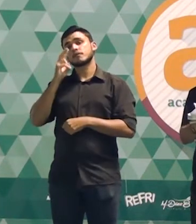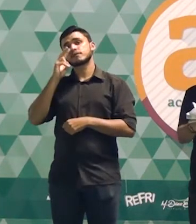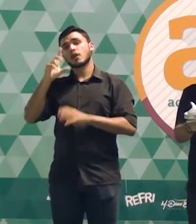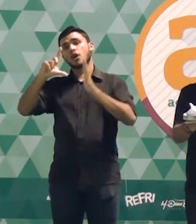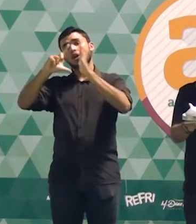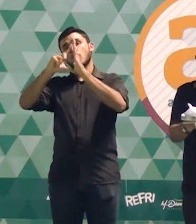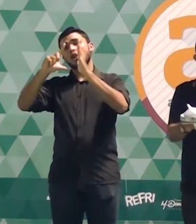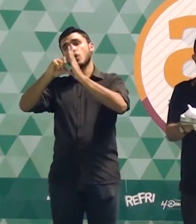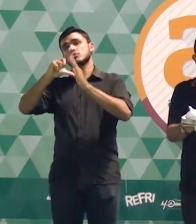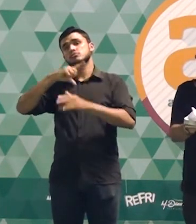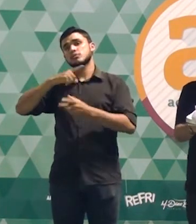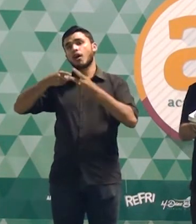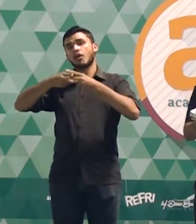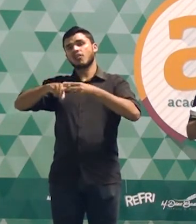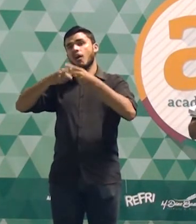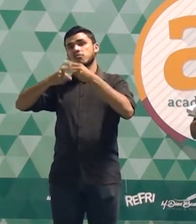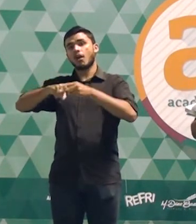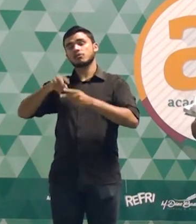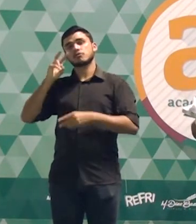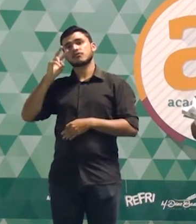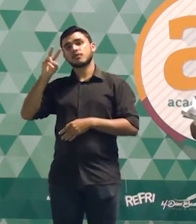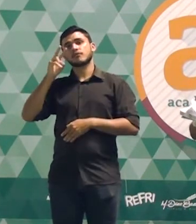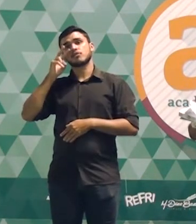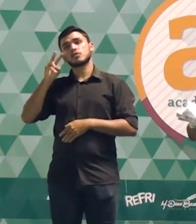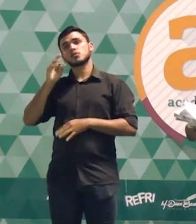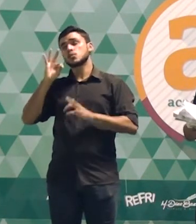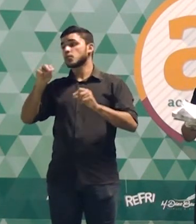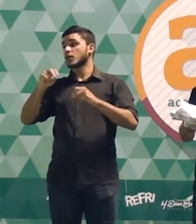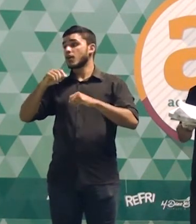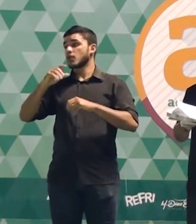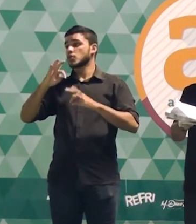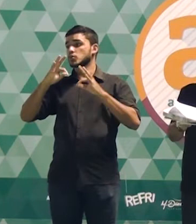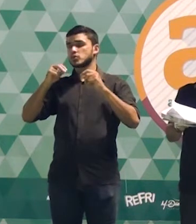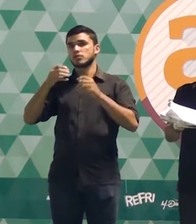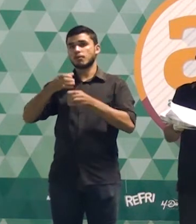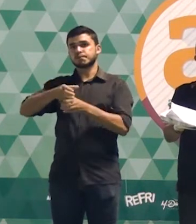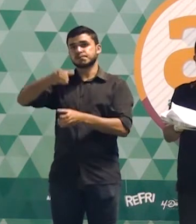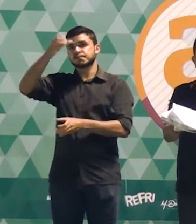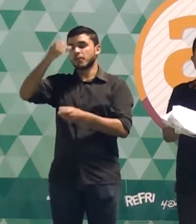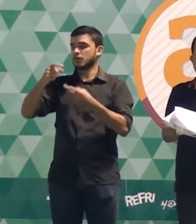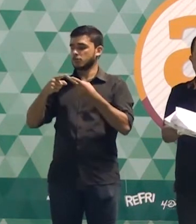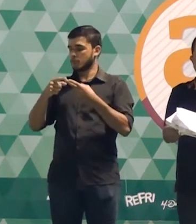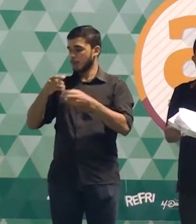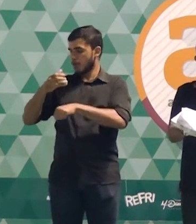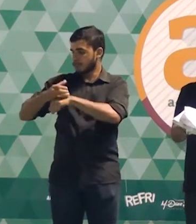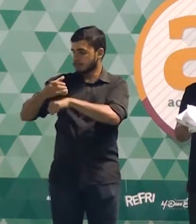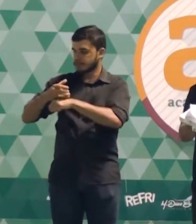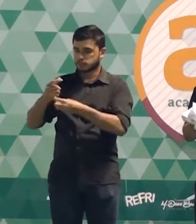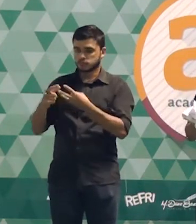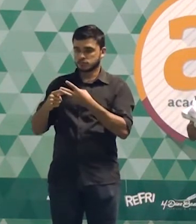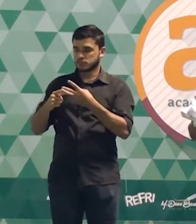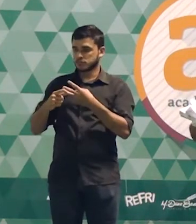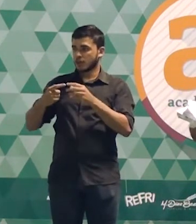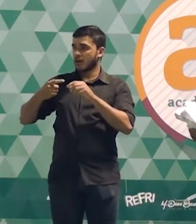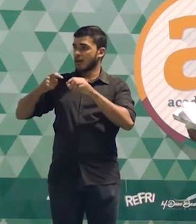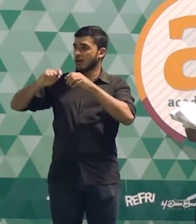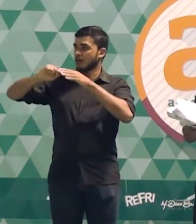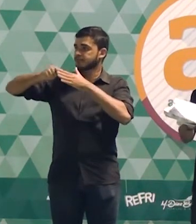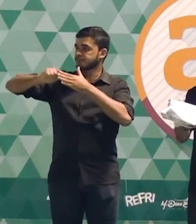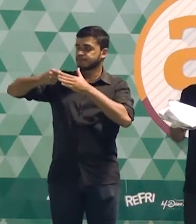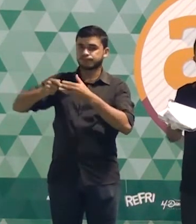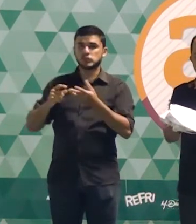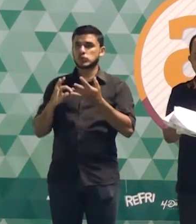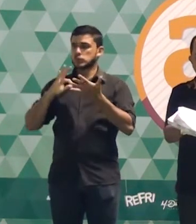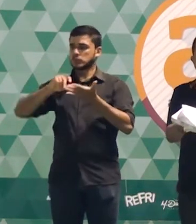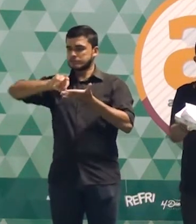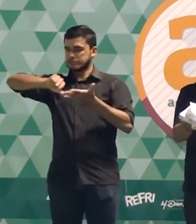uma loja de ferragem, onde estavam expostos atrás do vidro canos, latas, parafusos grandes e pregos. E